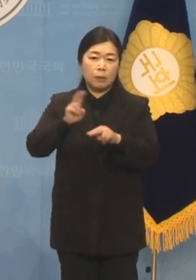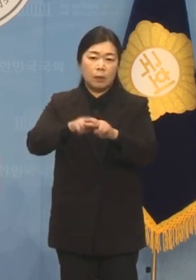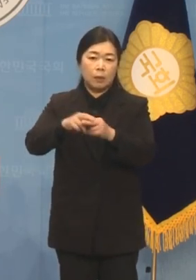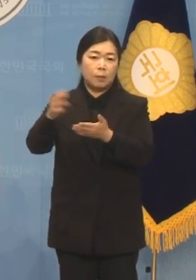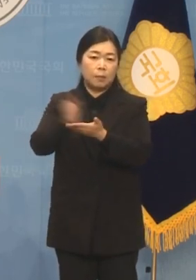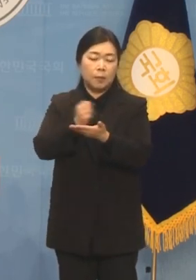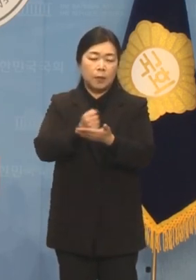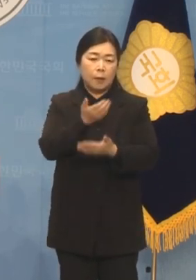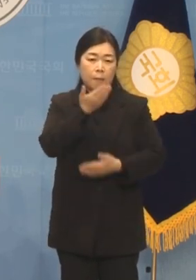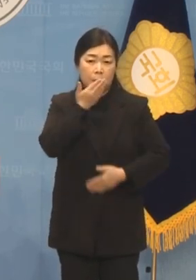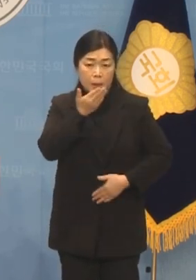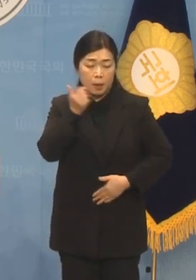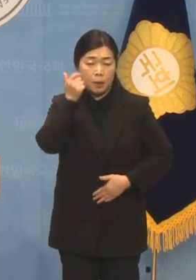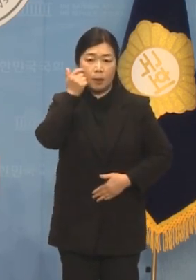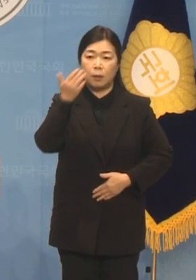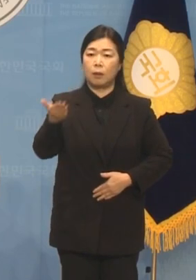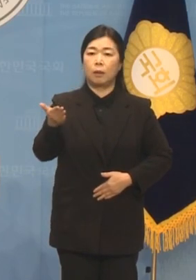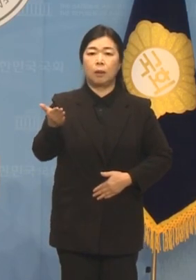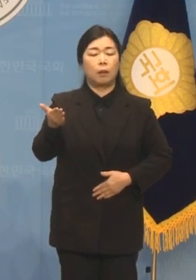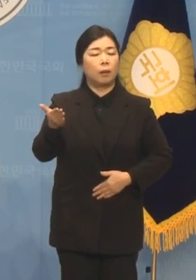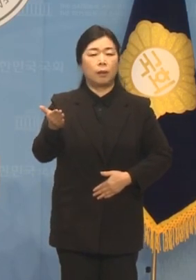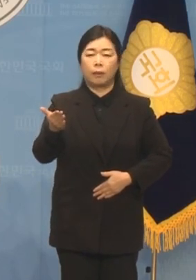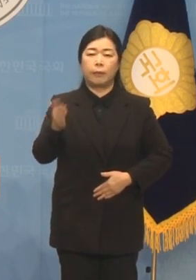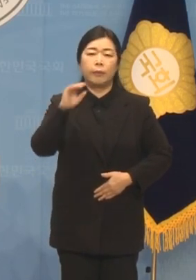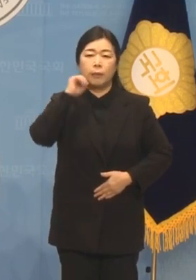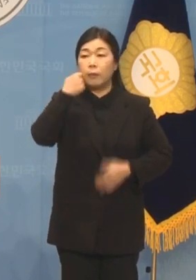현역 물갈이로 공천혁명,